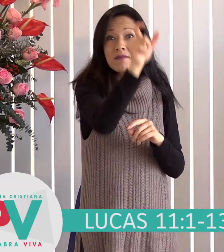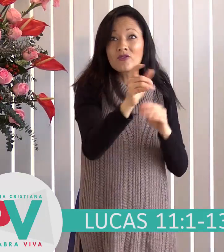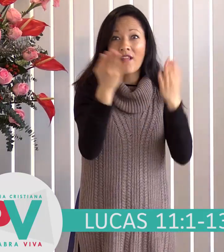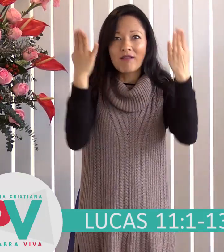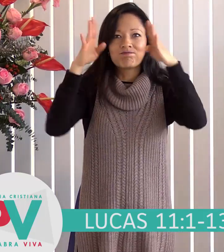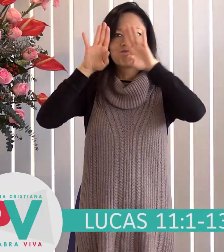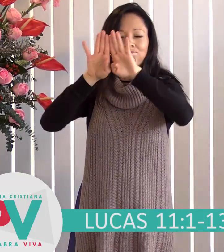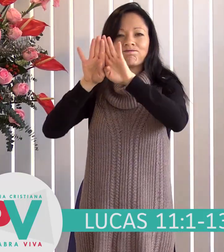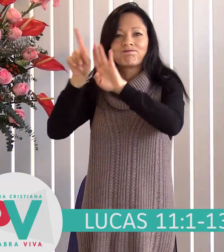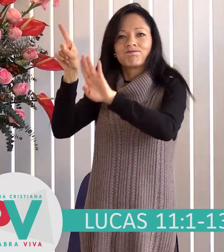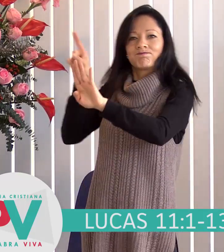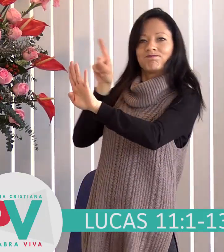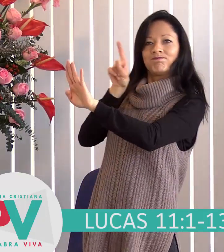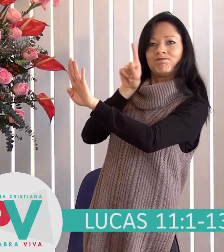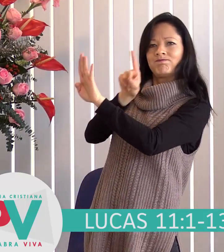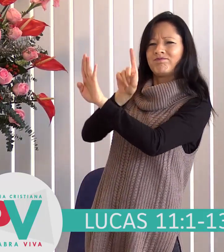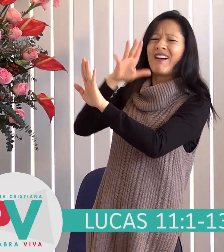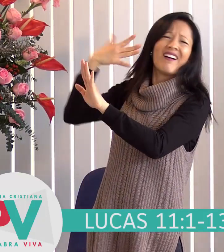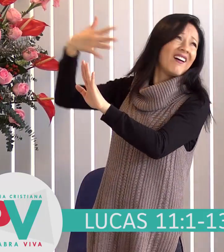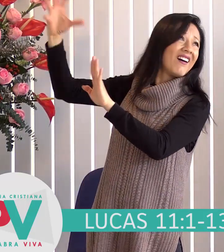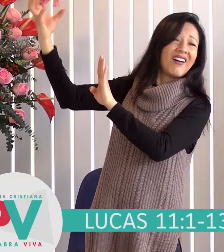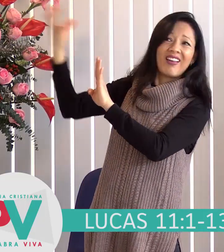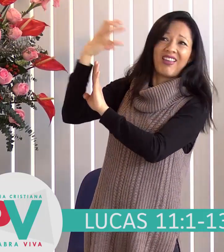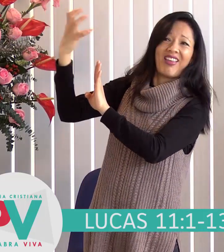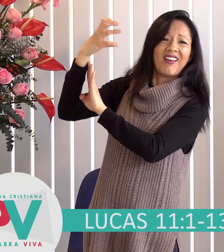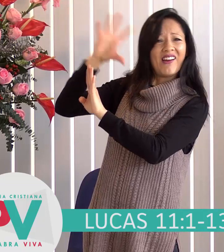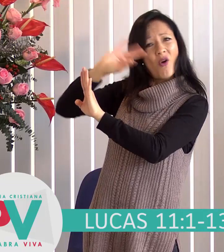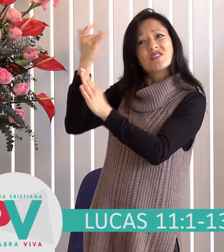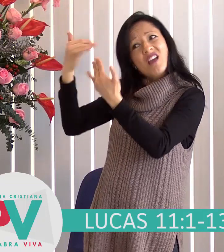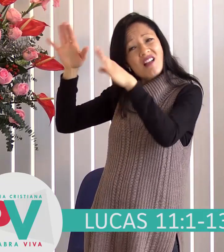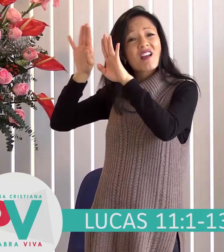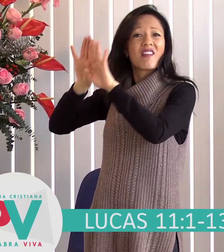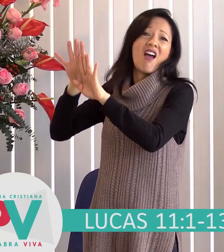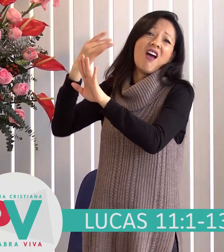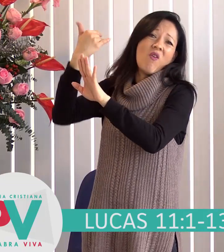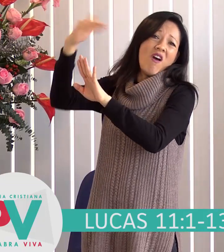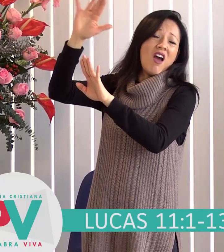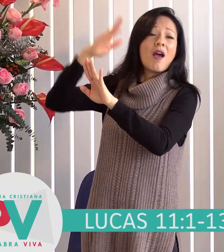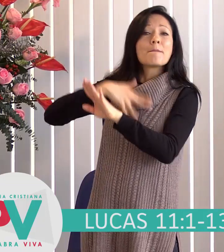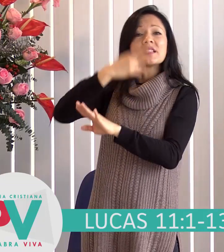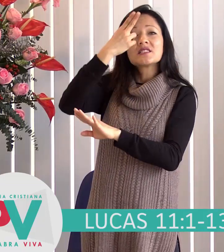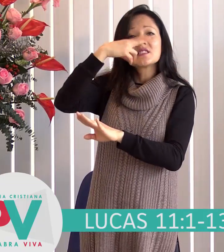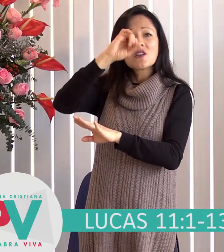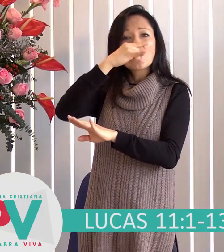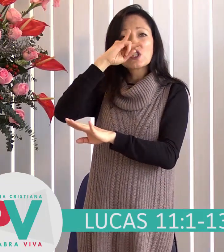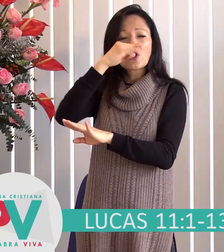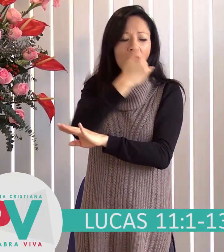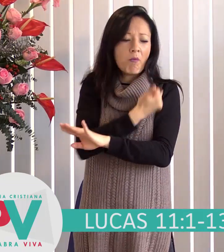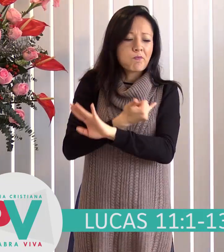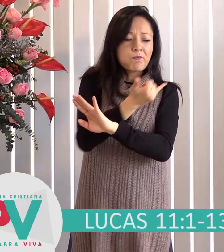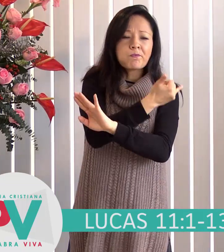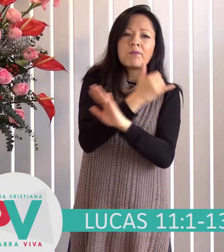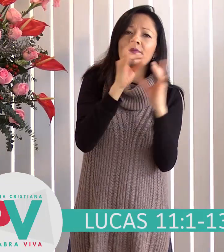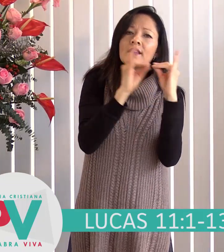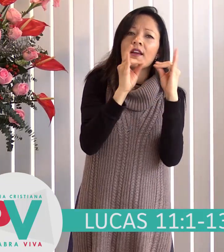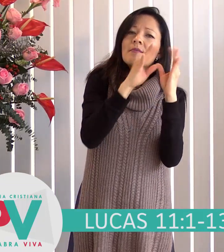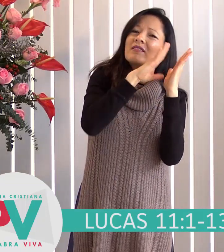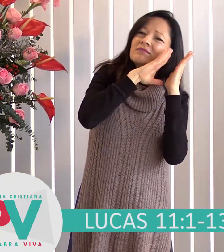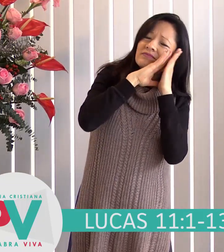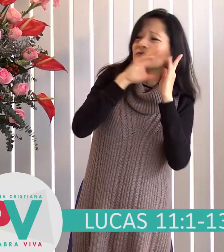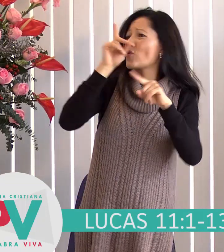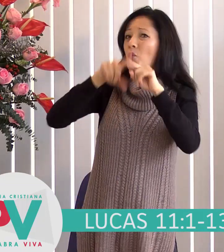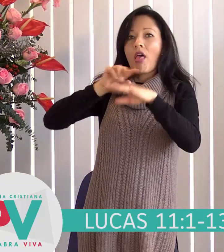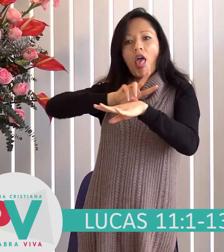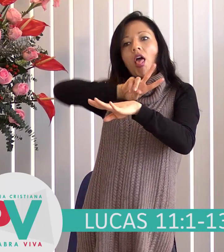desde adentro le dice: no me molestes, la puerta ya está cerrada y mis niños están conmigo en cama, ¿no